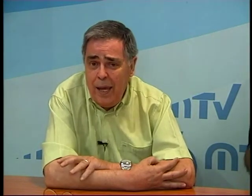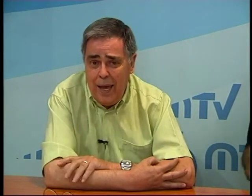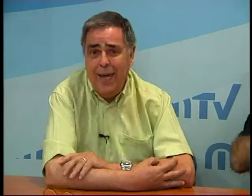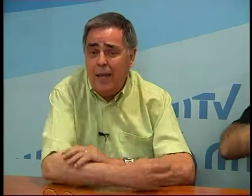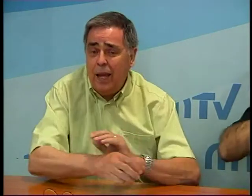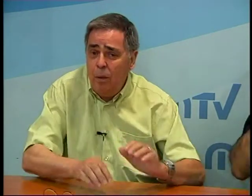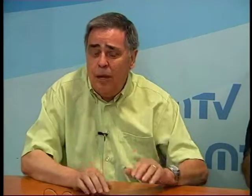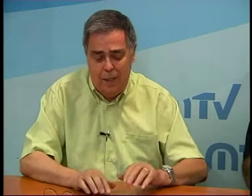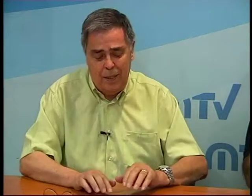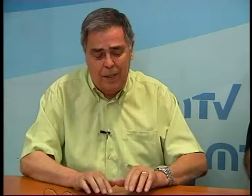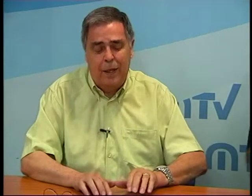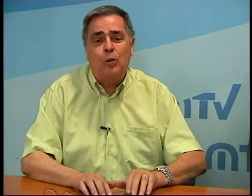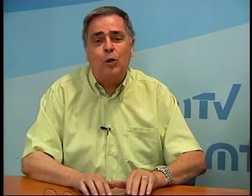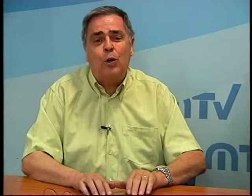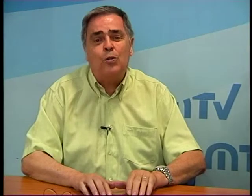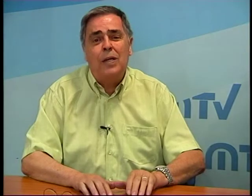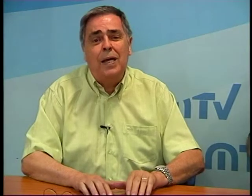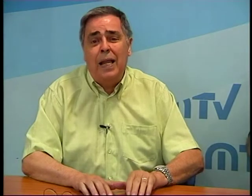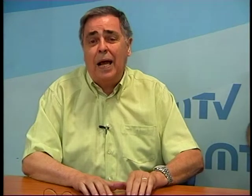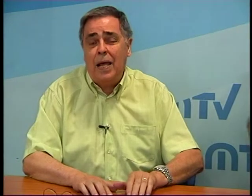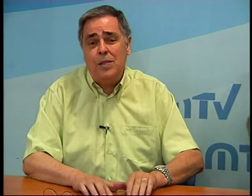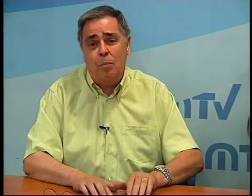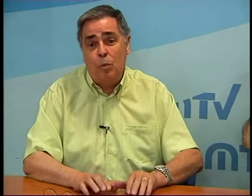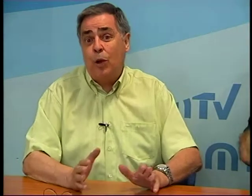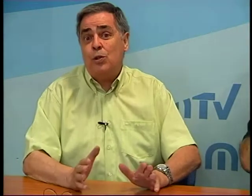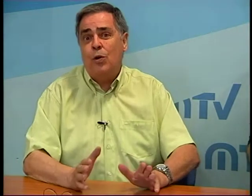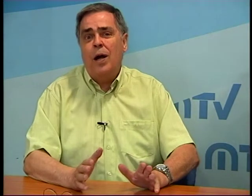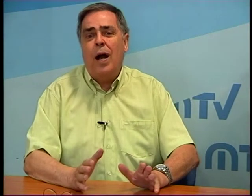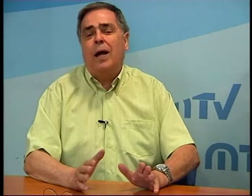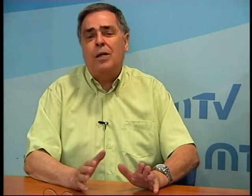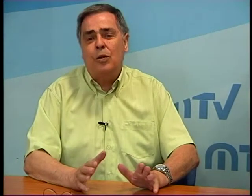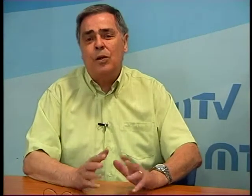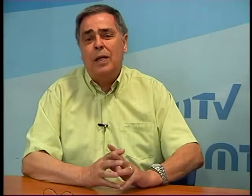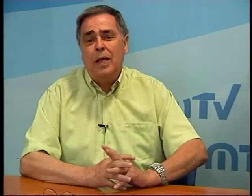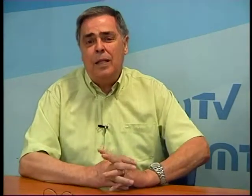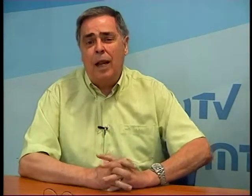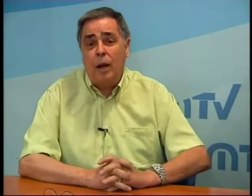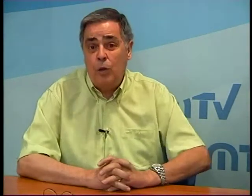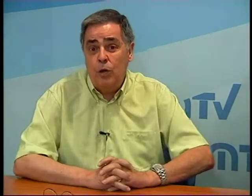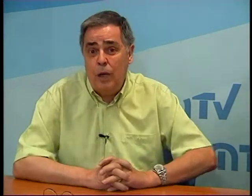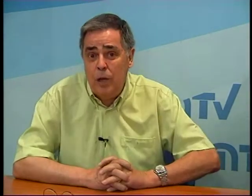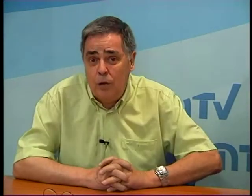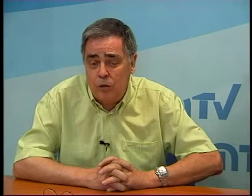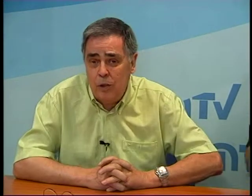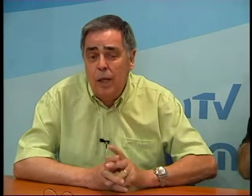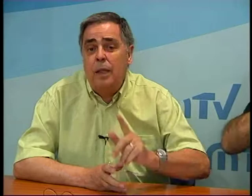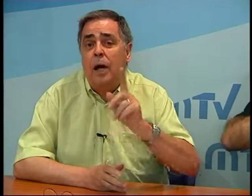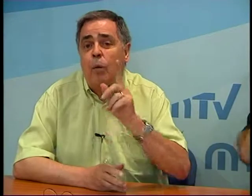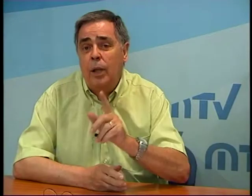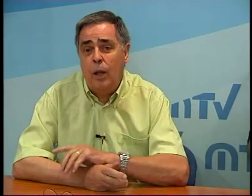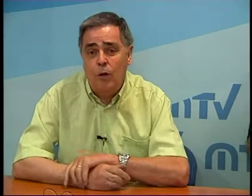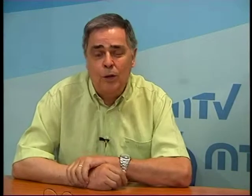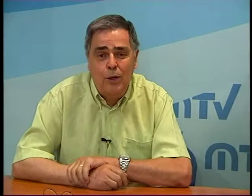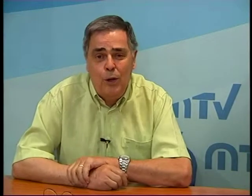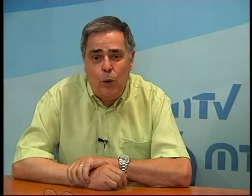natural e increíble que nosotros le agradecemos. Por eso aquello de la reunión de amigos,